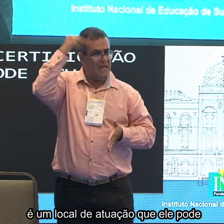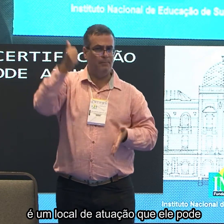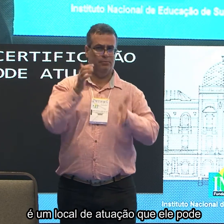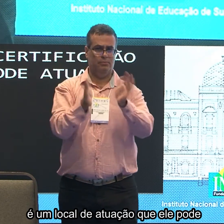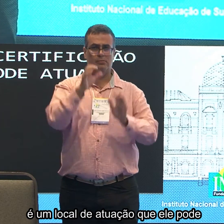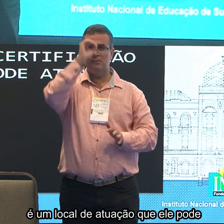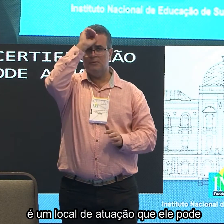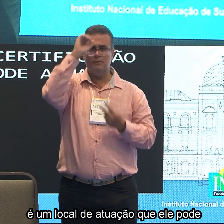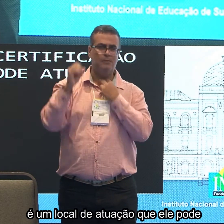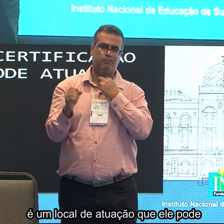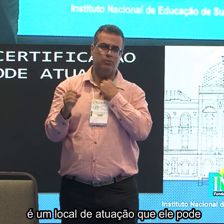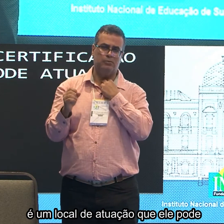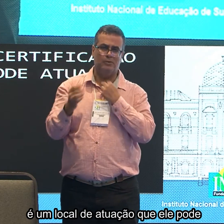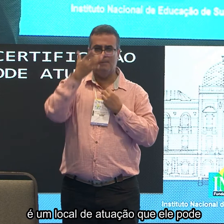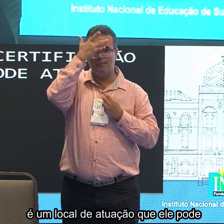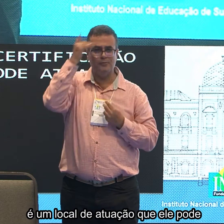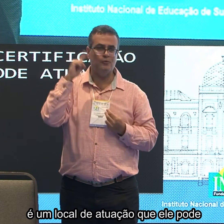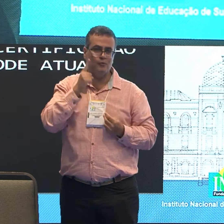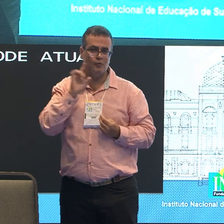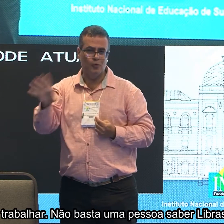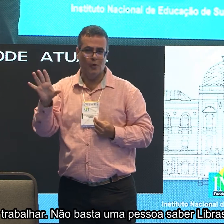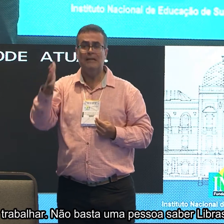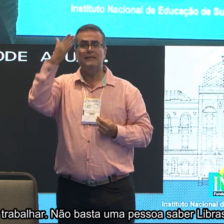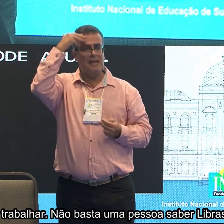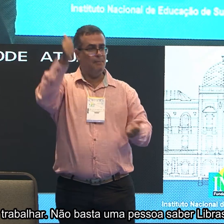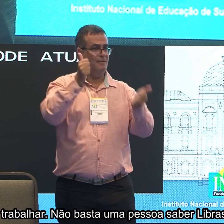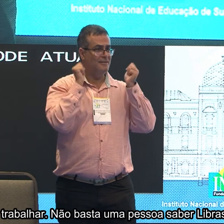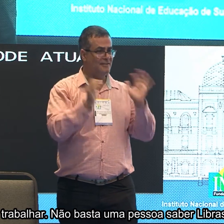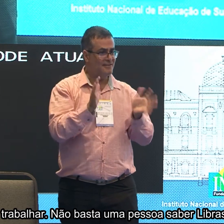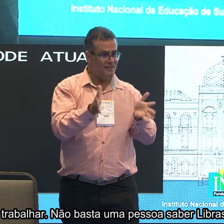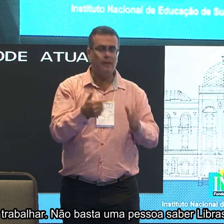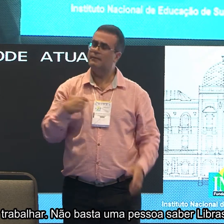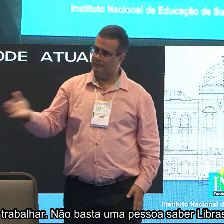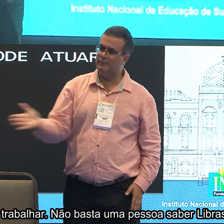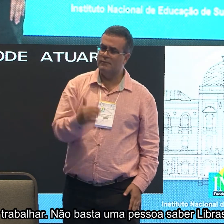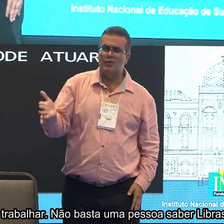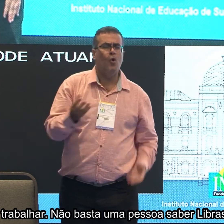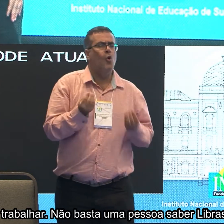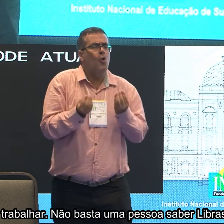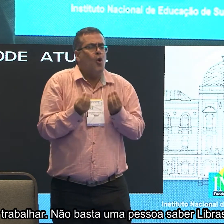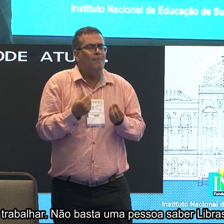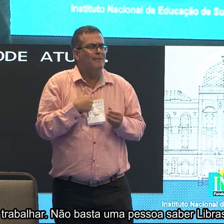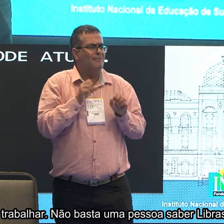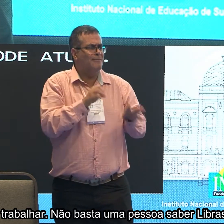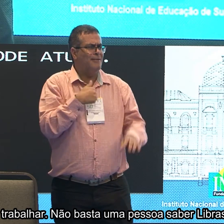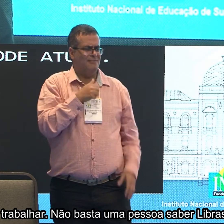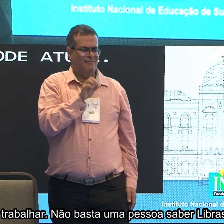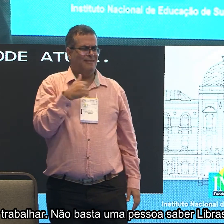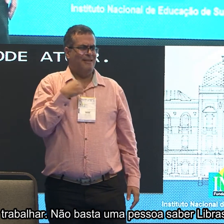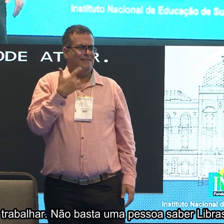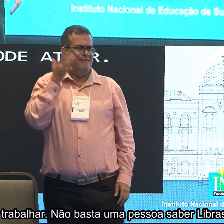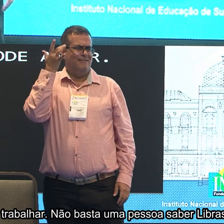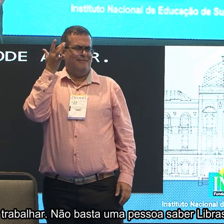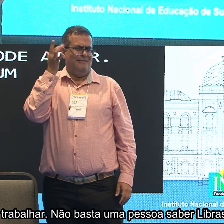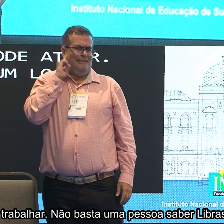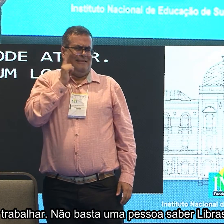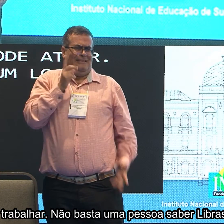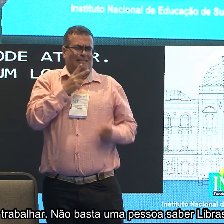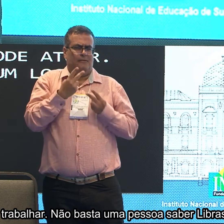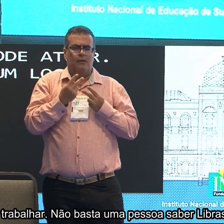é um local de atuação que ele pode trabalhar. Então, não basta uma pessoa saber